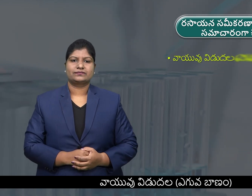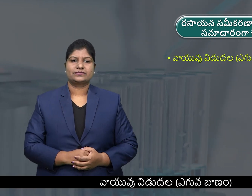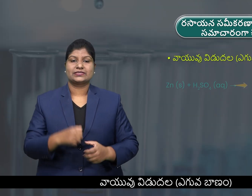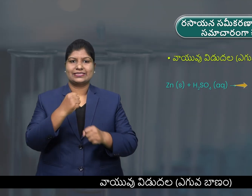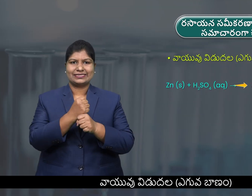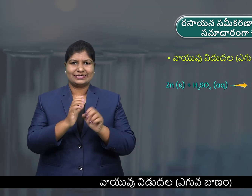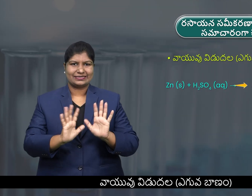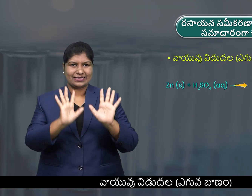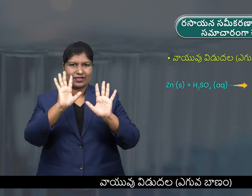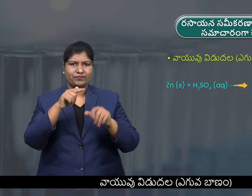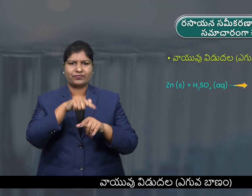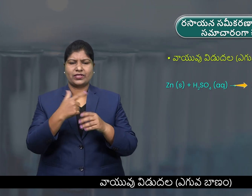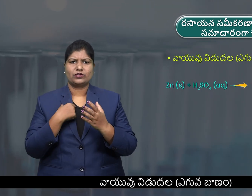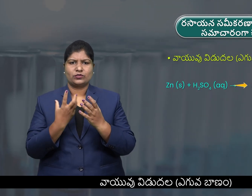వాయువుల విడుదల, ఎగువ బాణం,